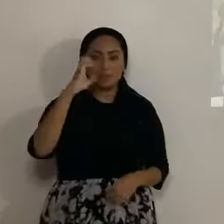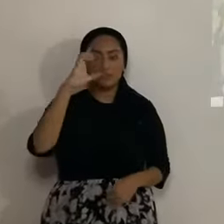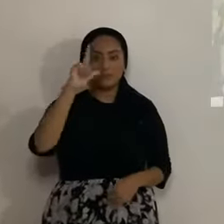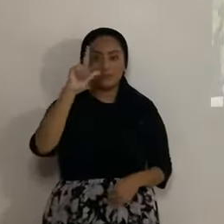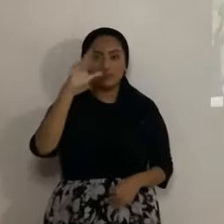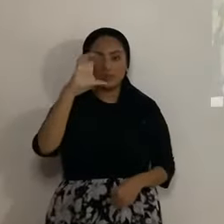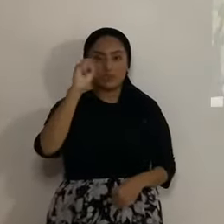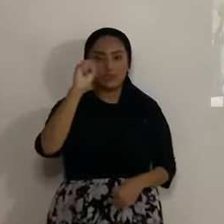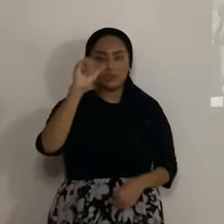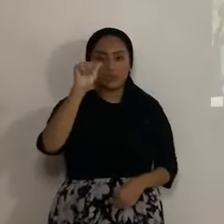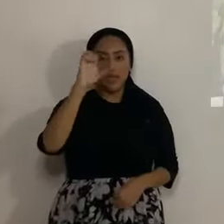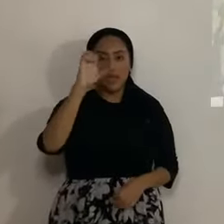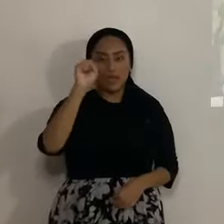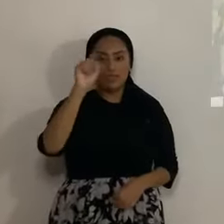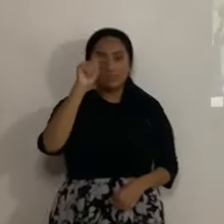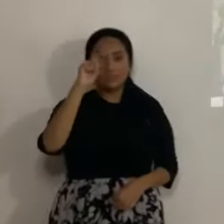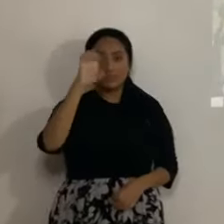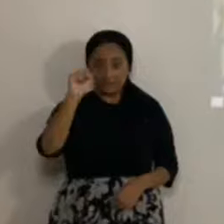ahí adelantito.